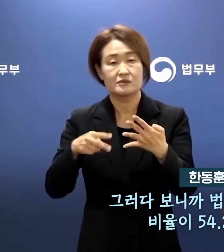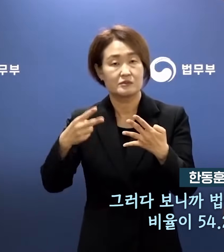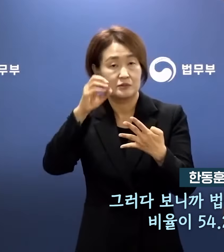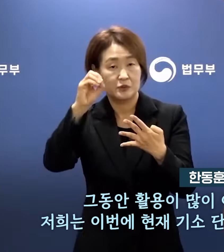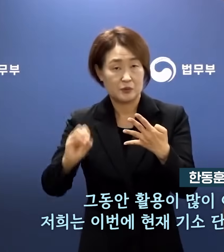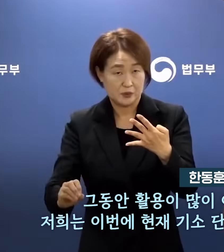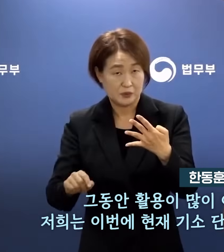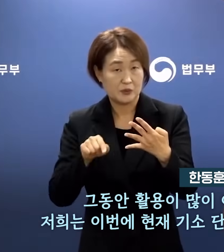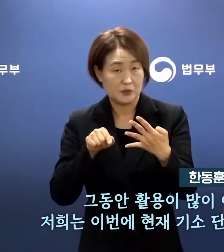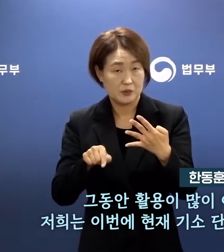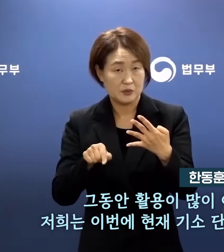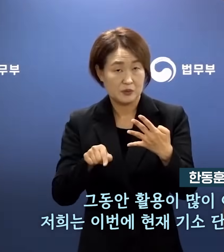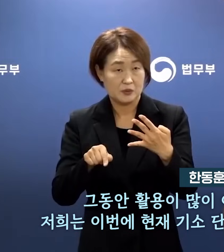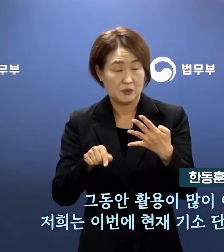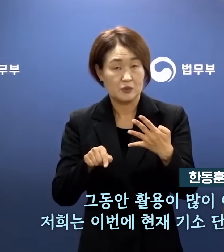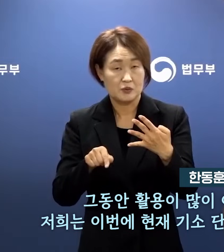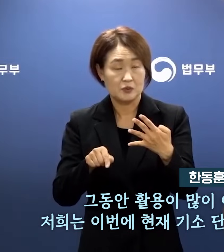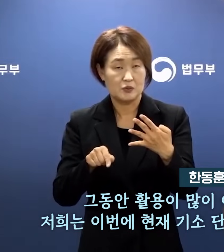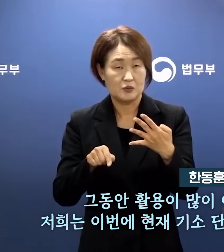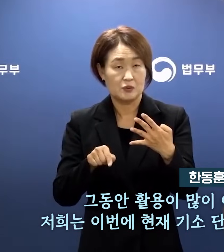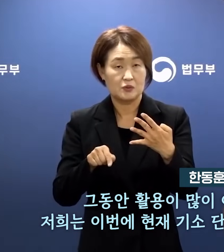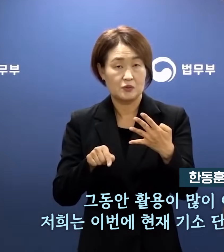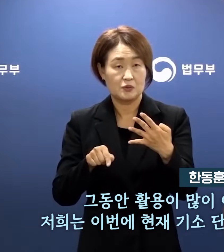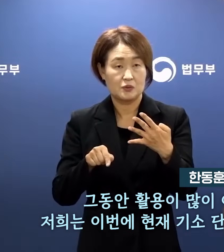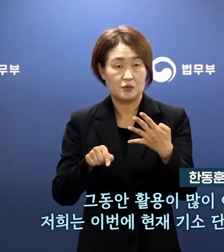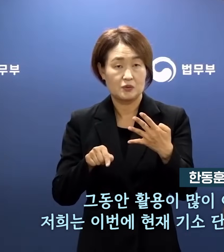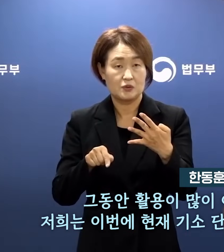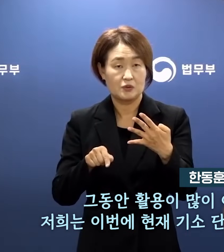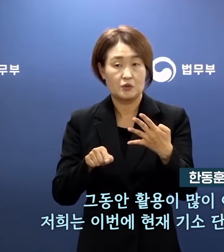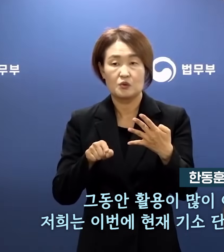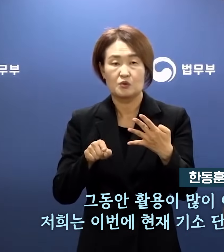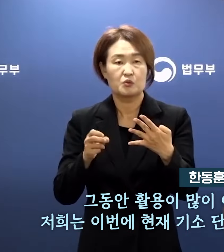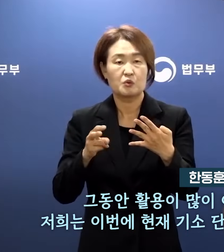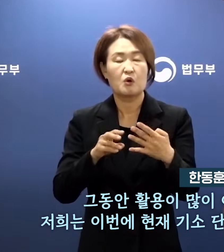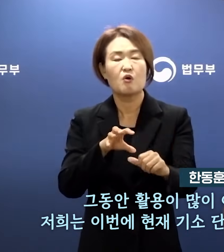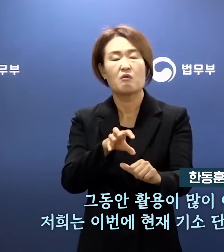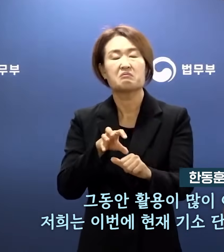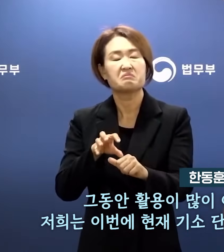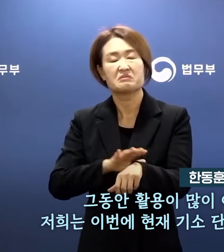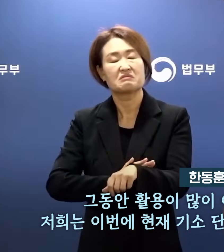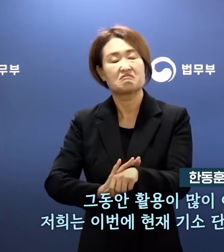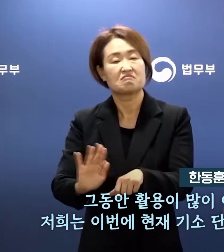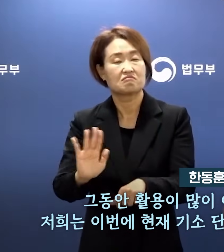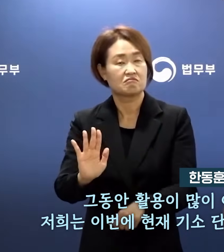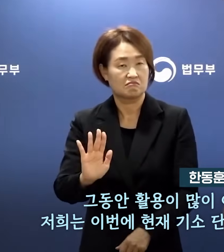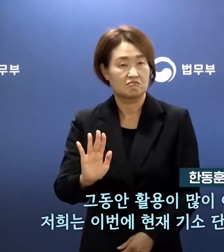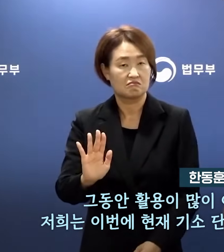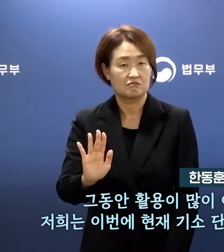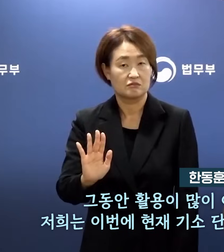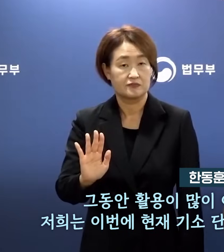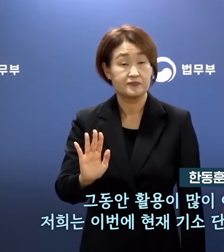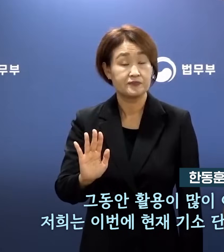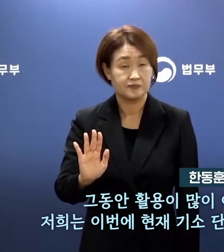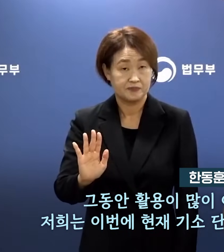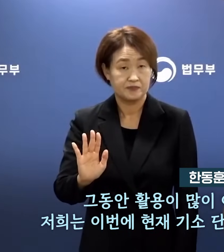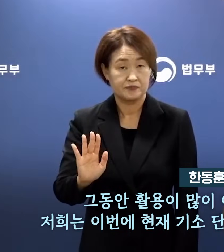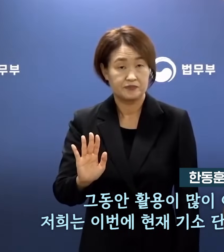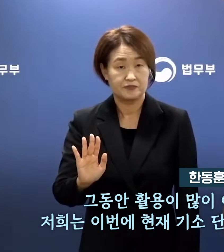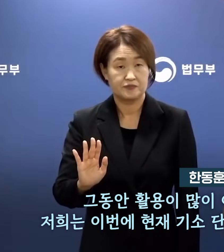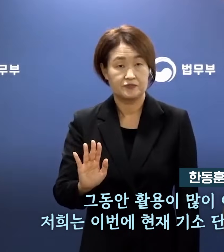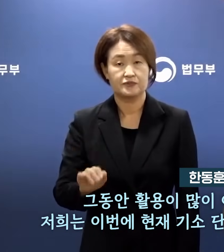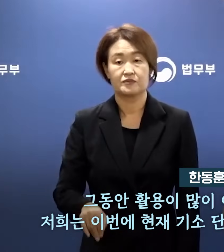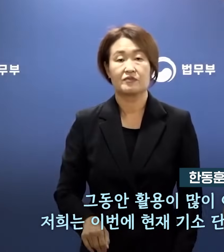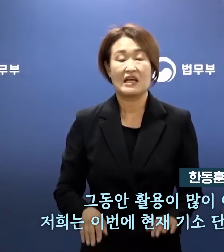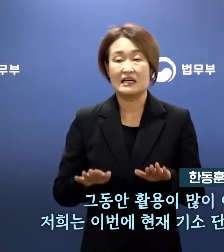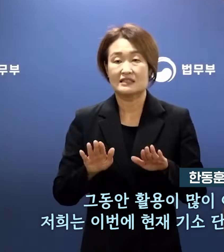54.2%에 이르는 등 그간 활용이 많이 이루어지지 않았던 겁니다. 저희는 이번에